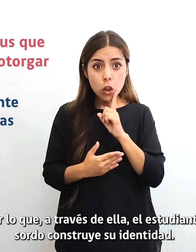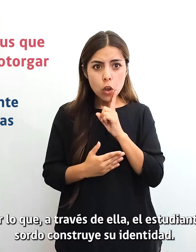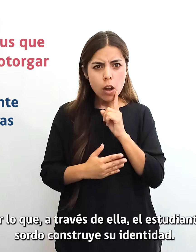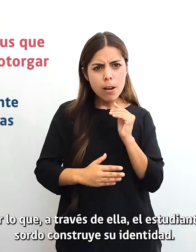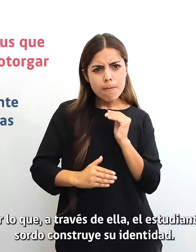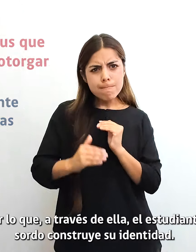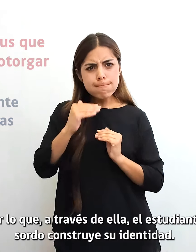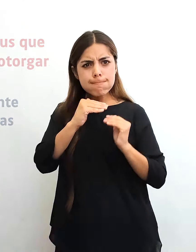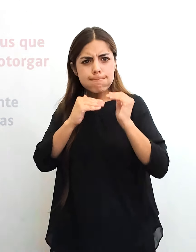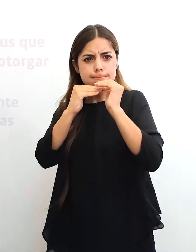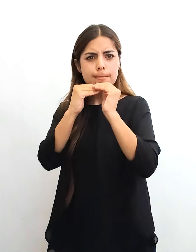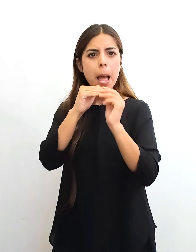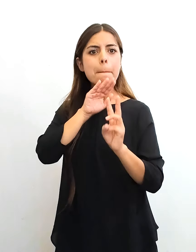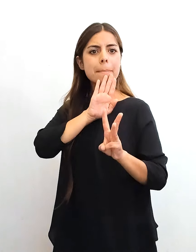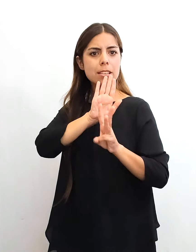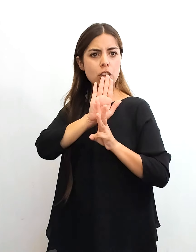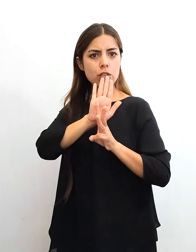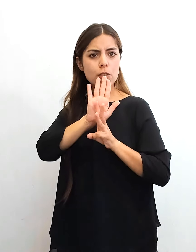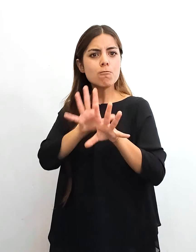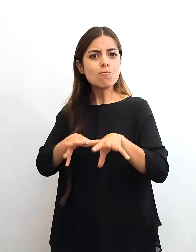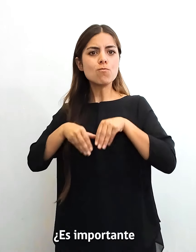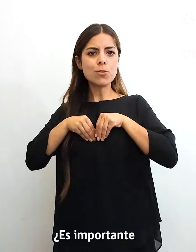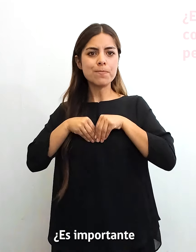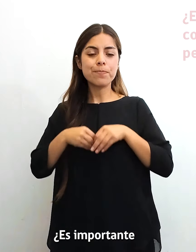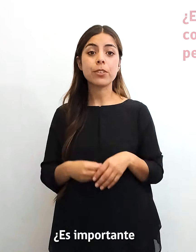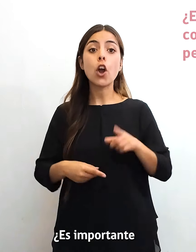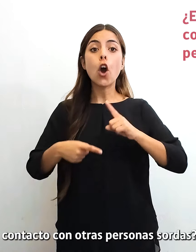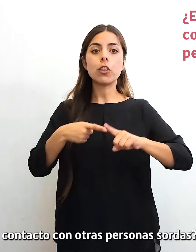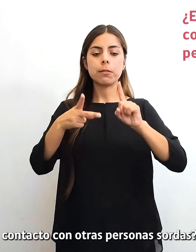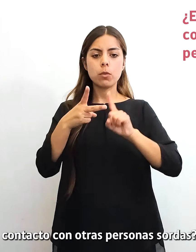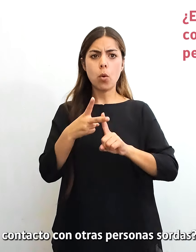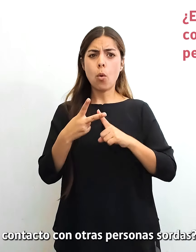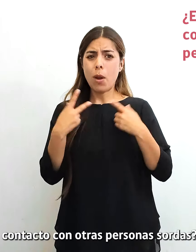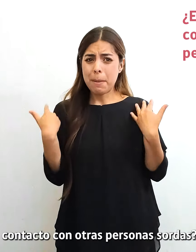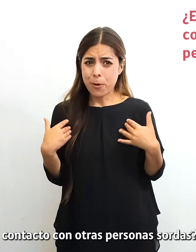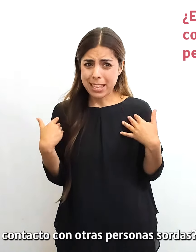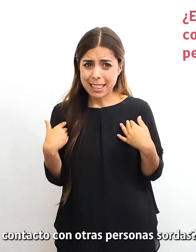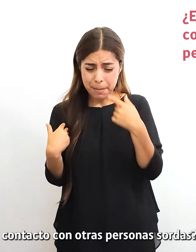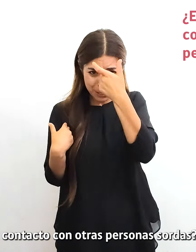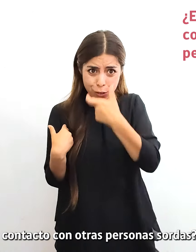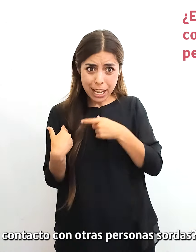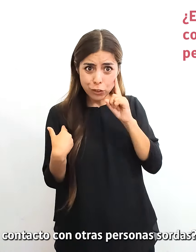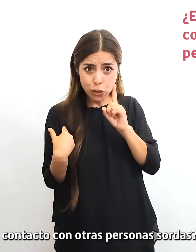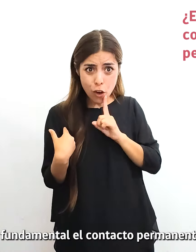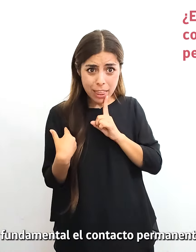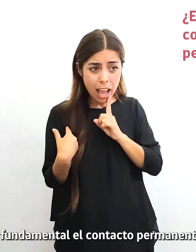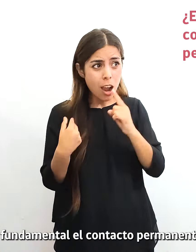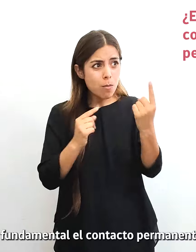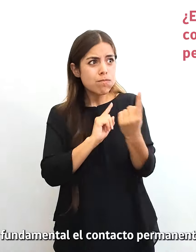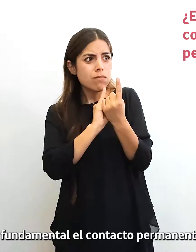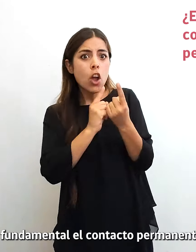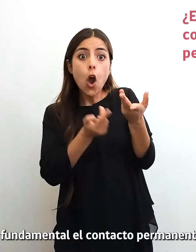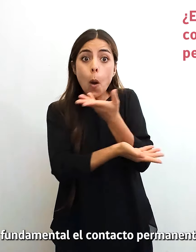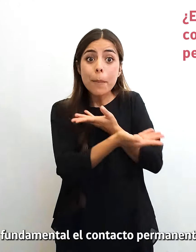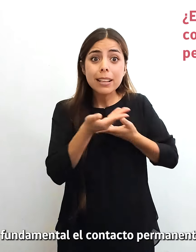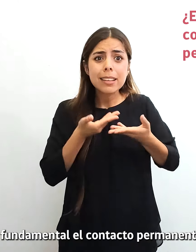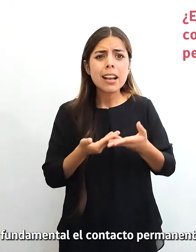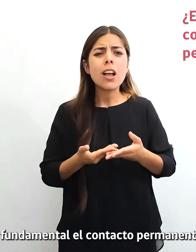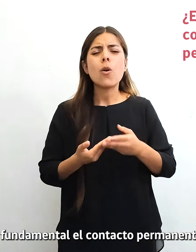construye su identidad. ¿Y es importante el contacto con otras personas sordas? Es fundamental el contacto permanente